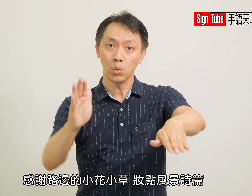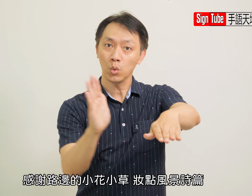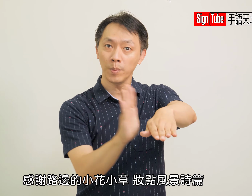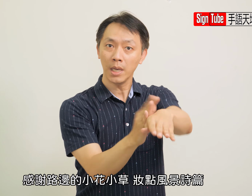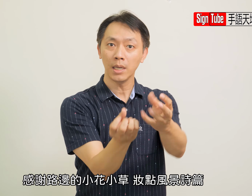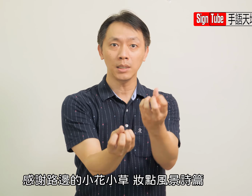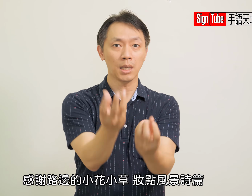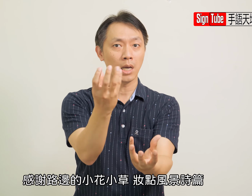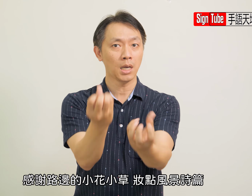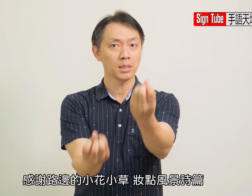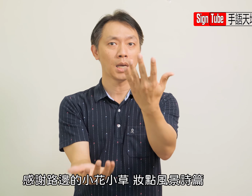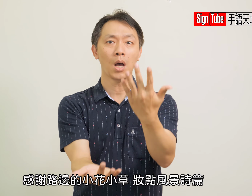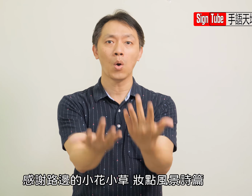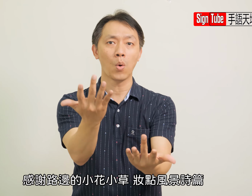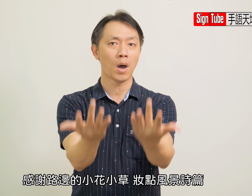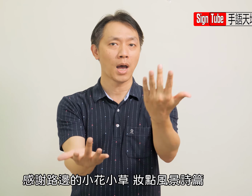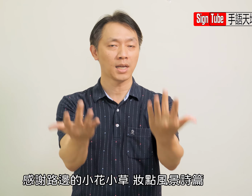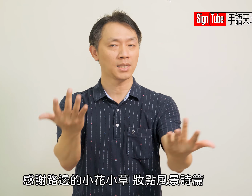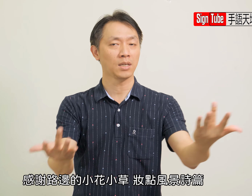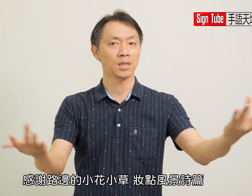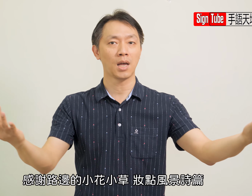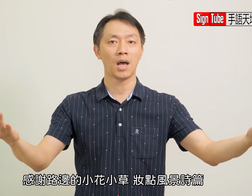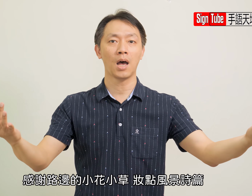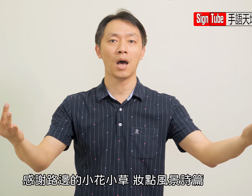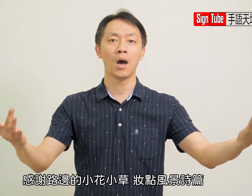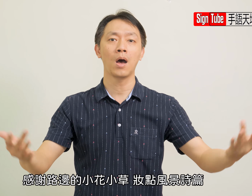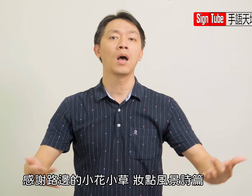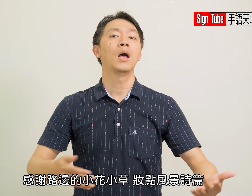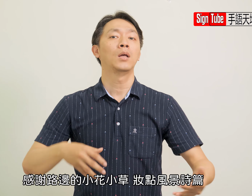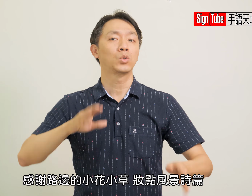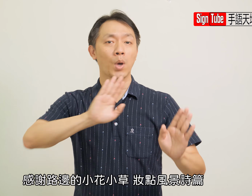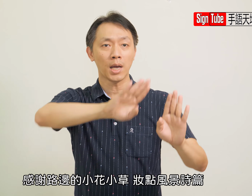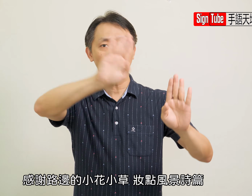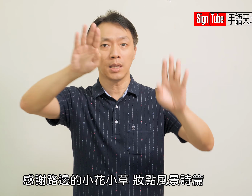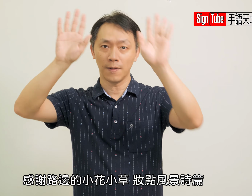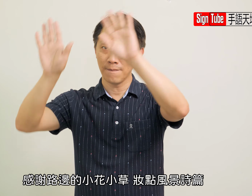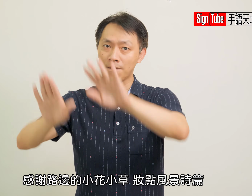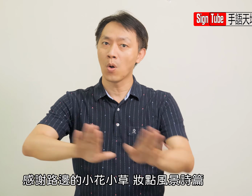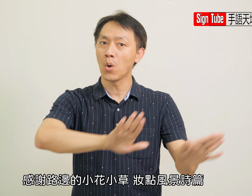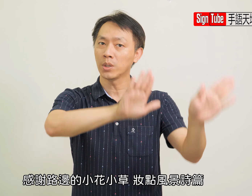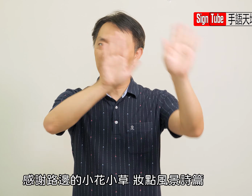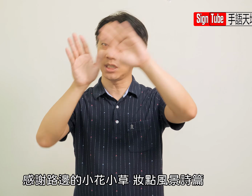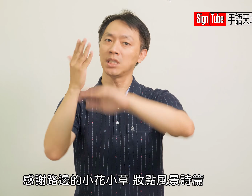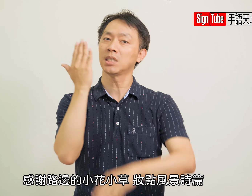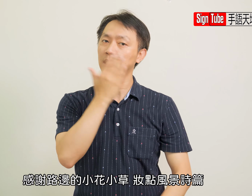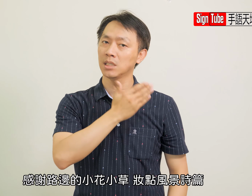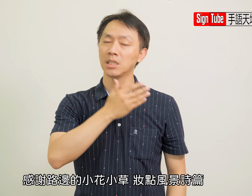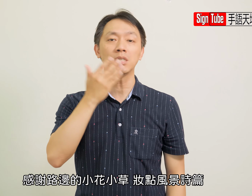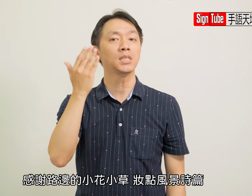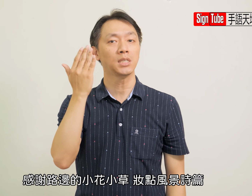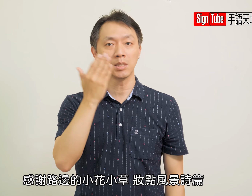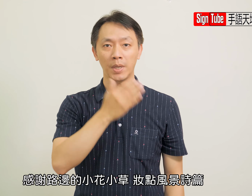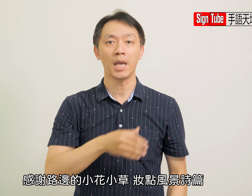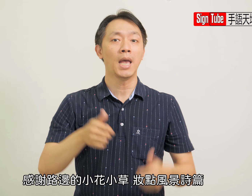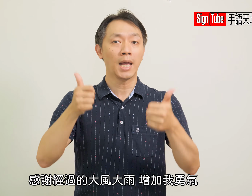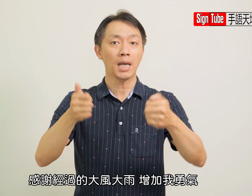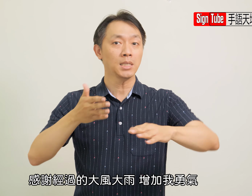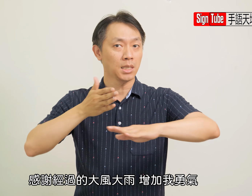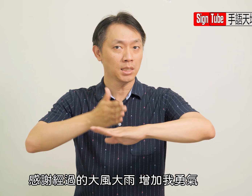路边的小花小草，装点风景诗篇。感谢